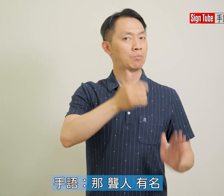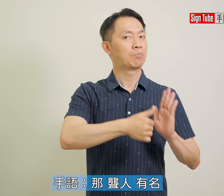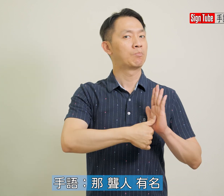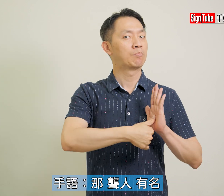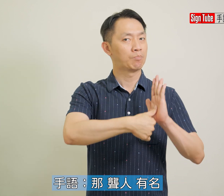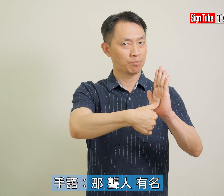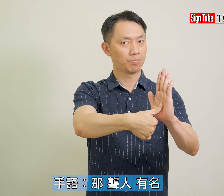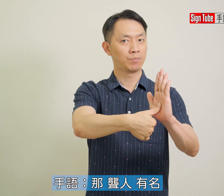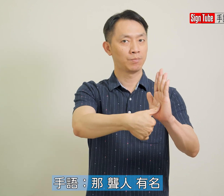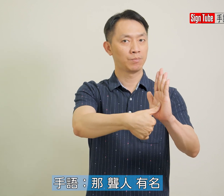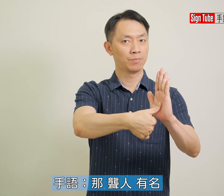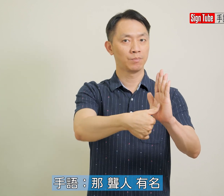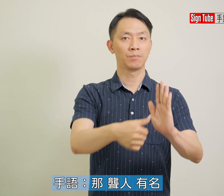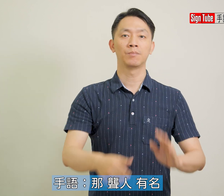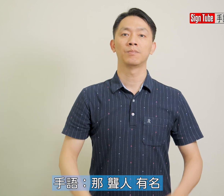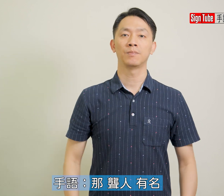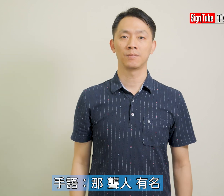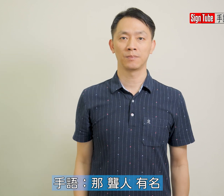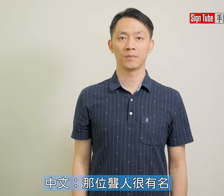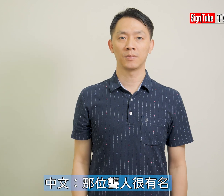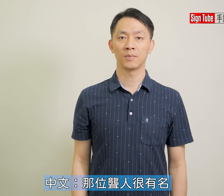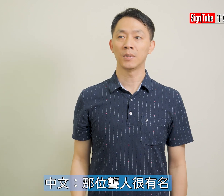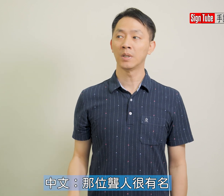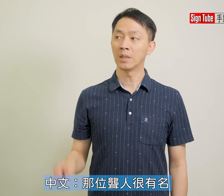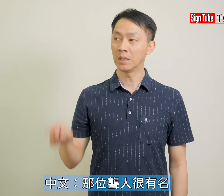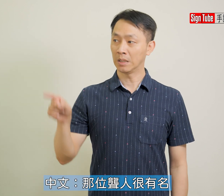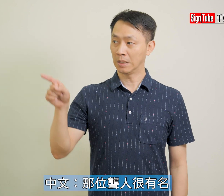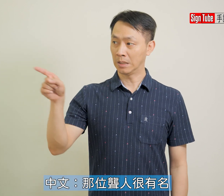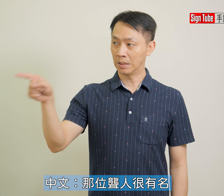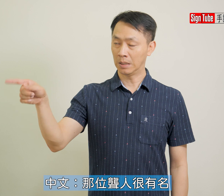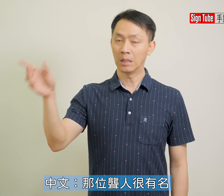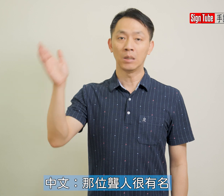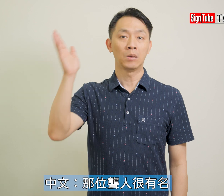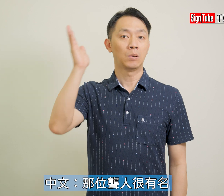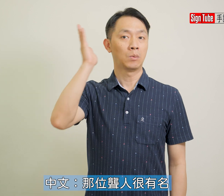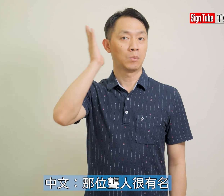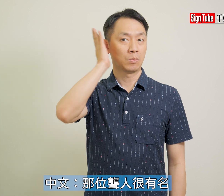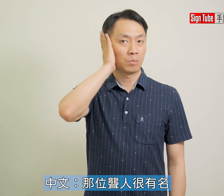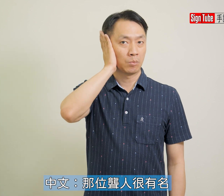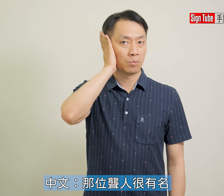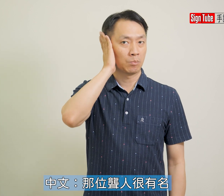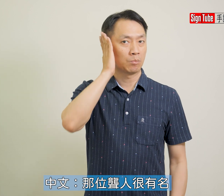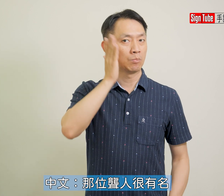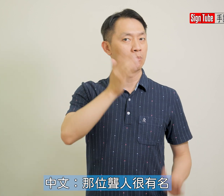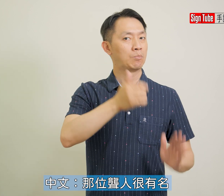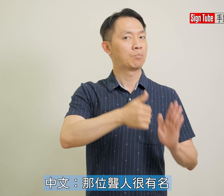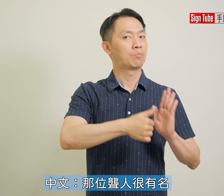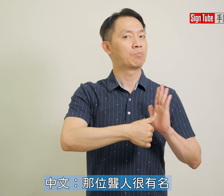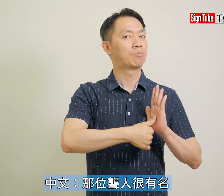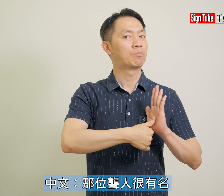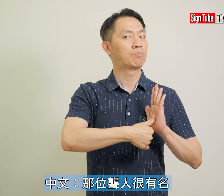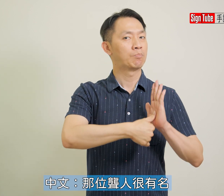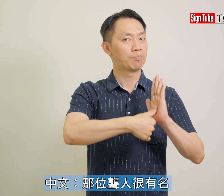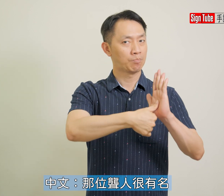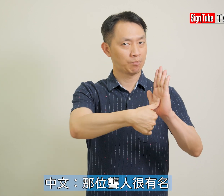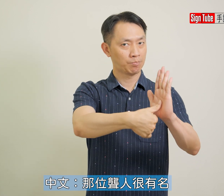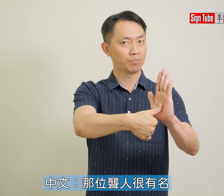手语笔法，那聋人有名。中文意思，那位聋人很有